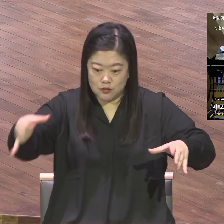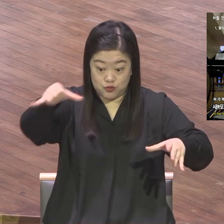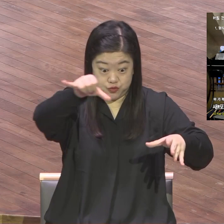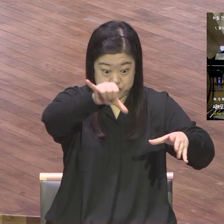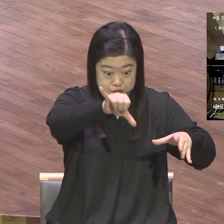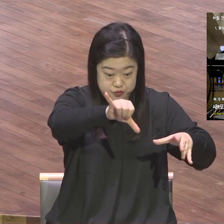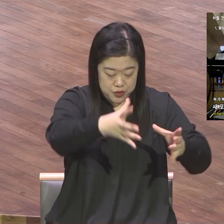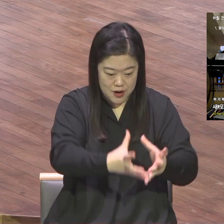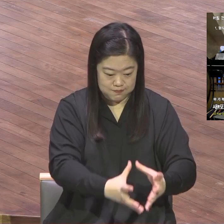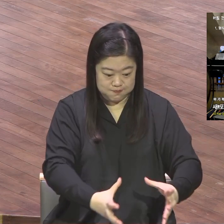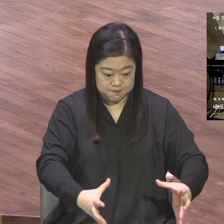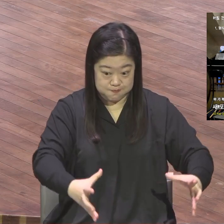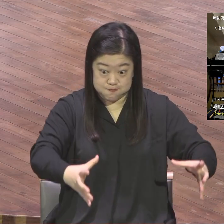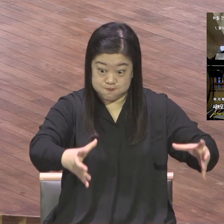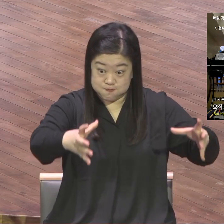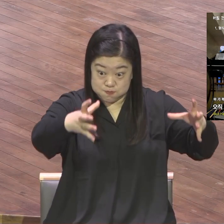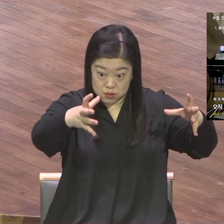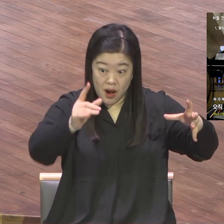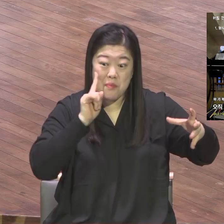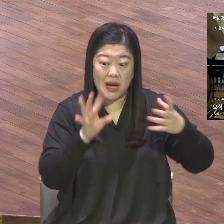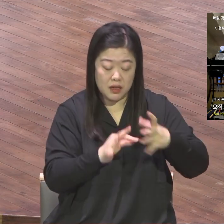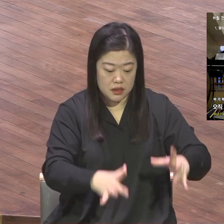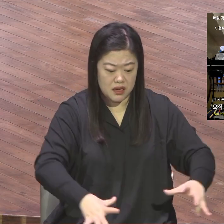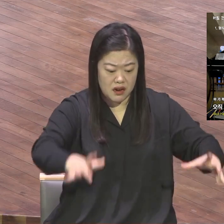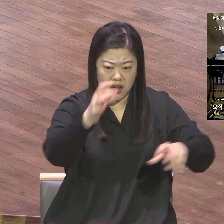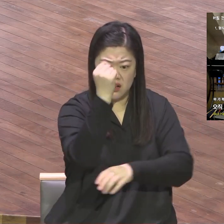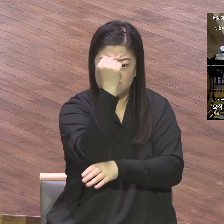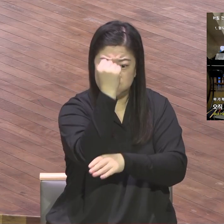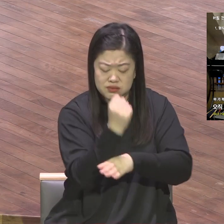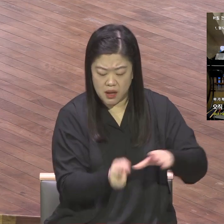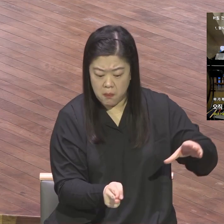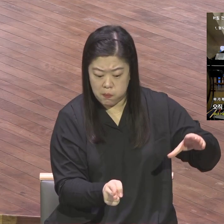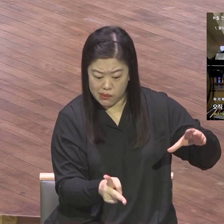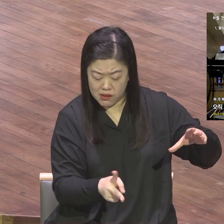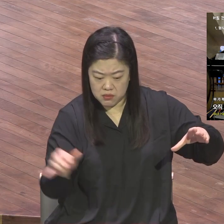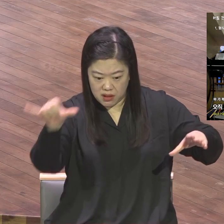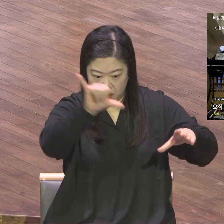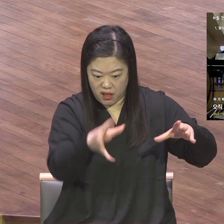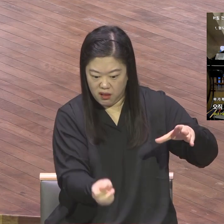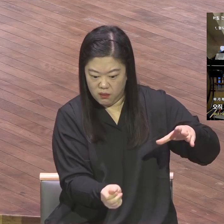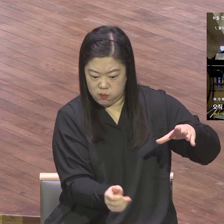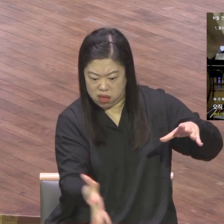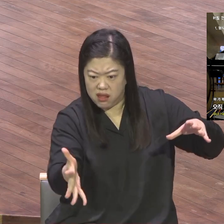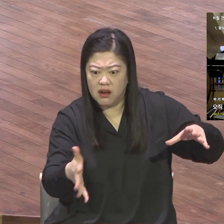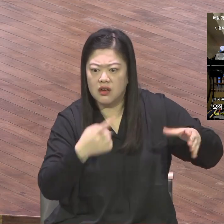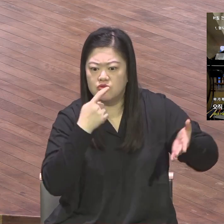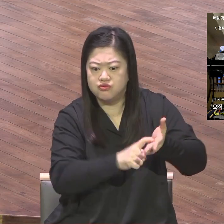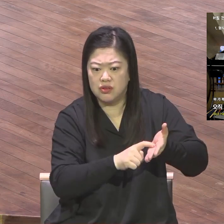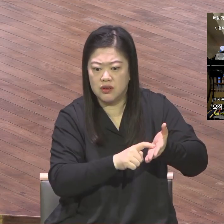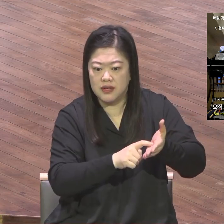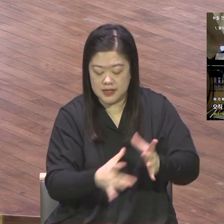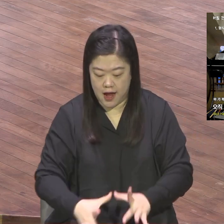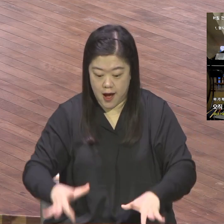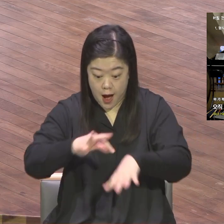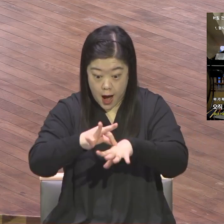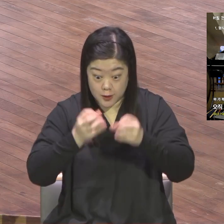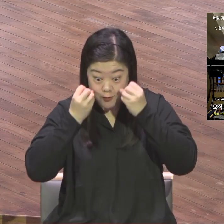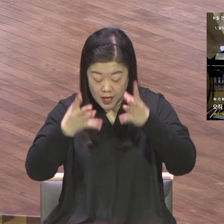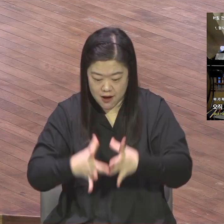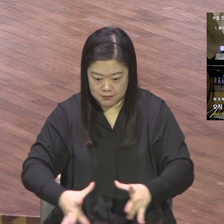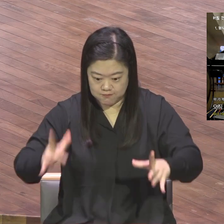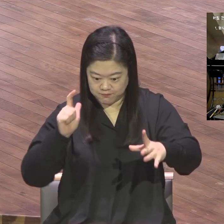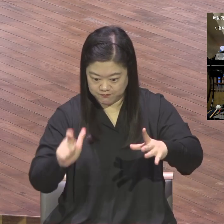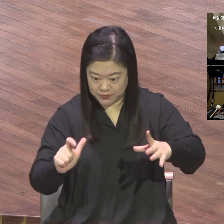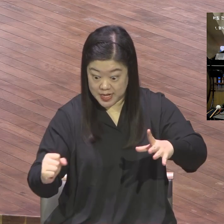터뜨려 포도주와 부대를 버리게 되리라. 오직 새 포도주는 새 부대에 넣느니라